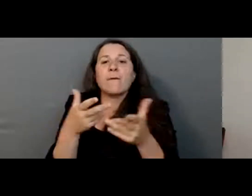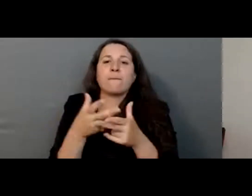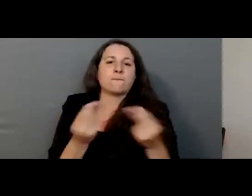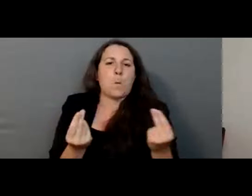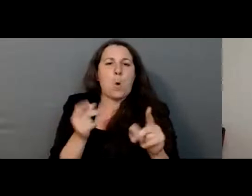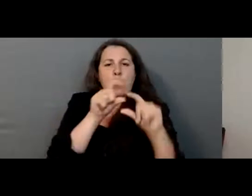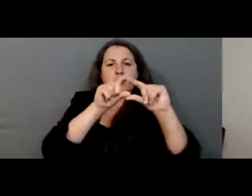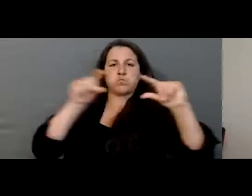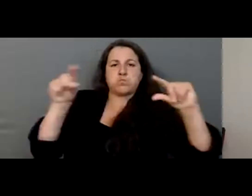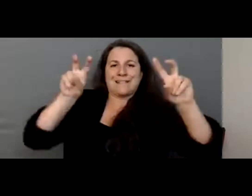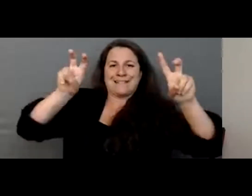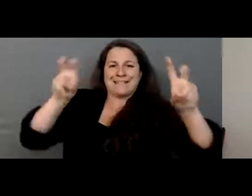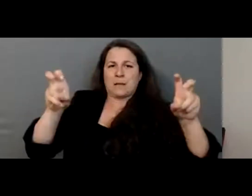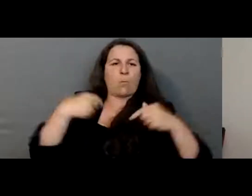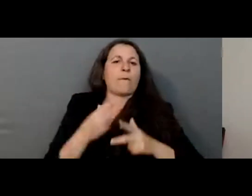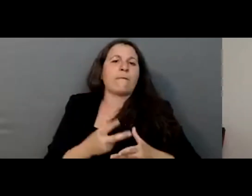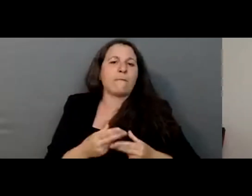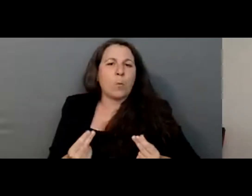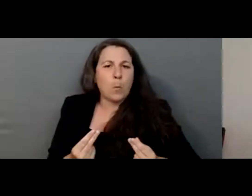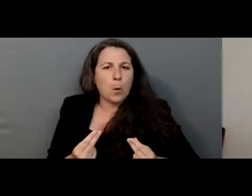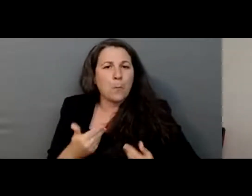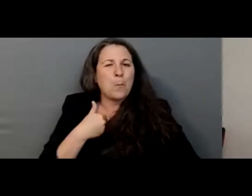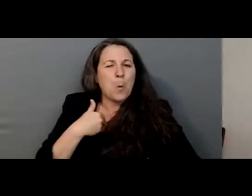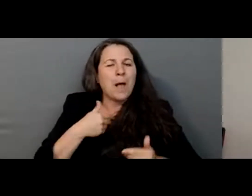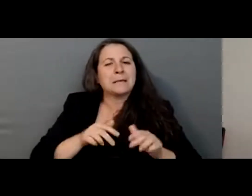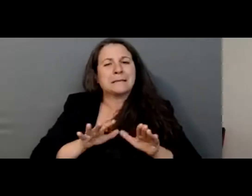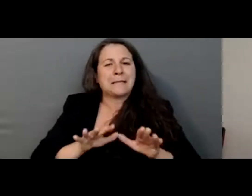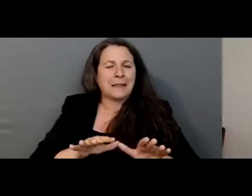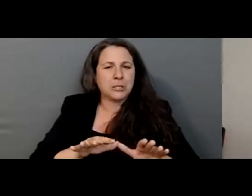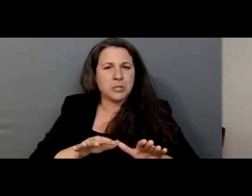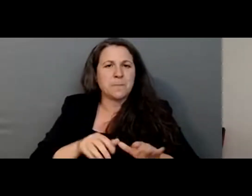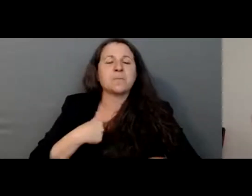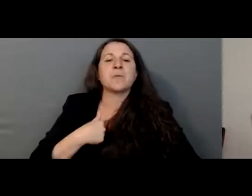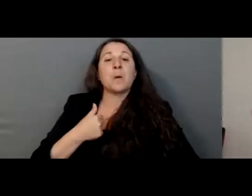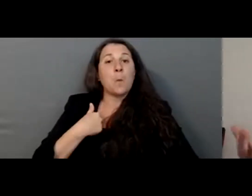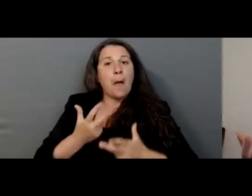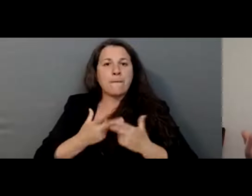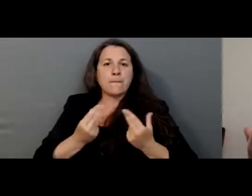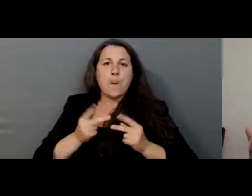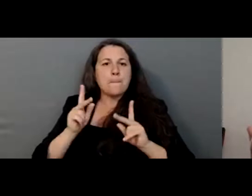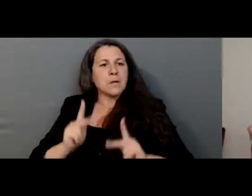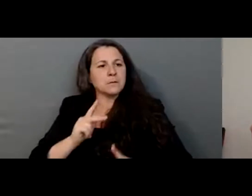dossier, tout simplement parce que, de manière stratégique, si vous voulez, je ne voulais pas qu'une personne se dise, si elle